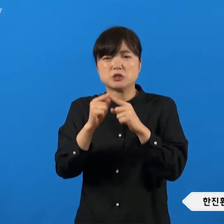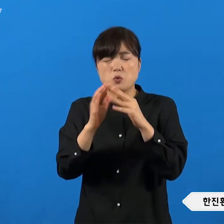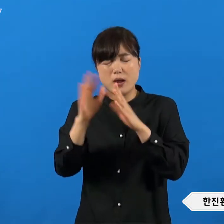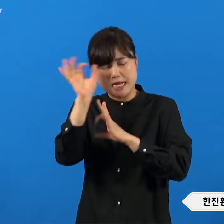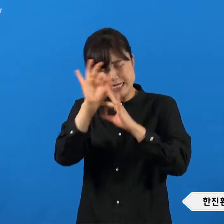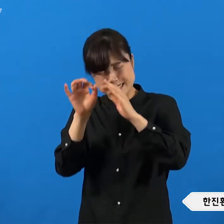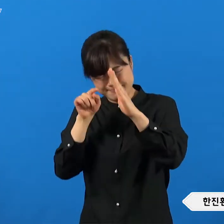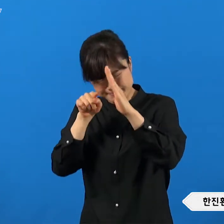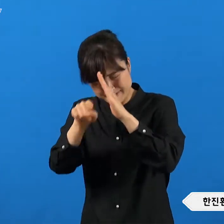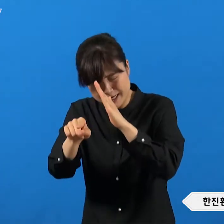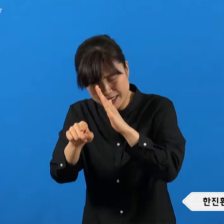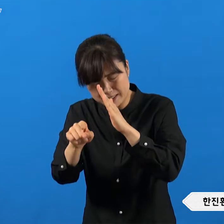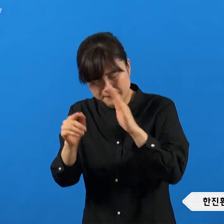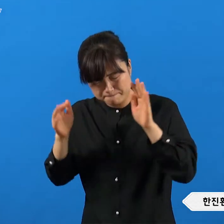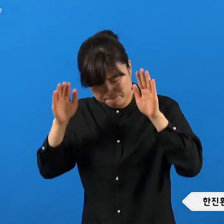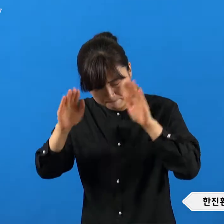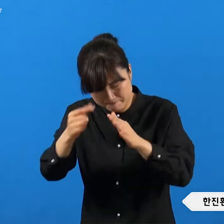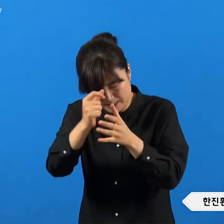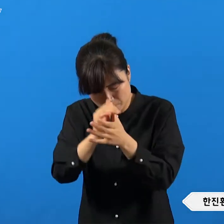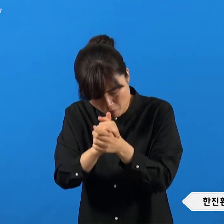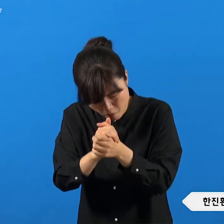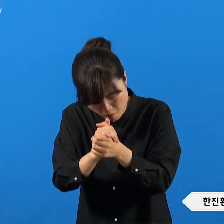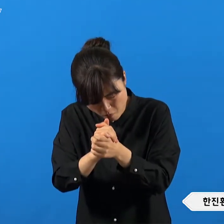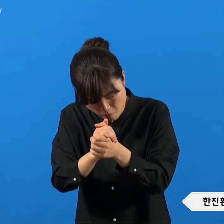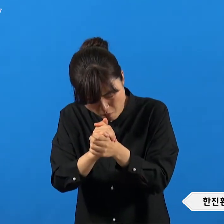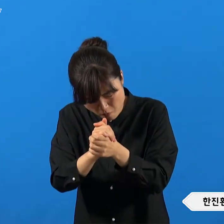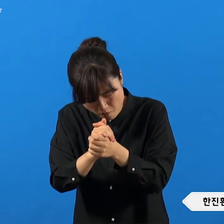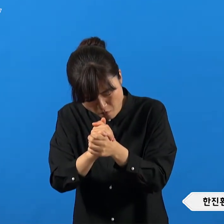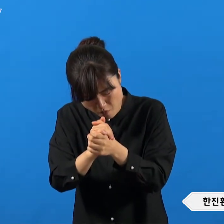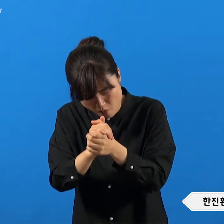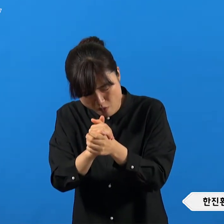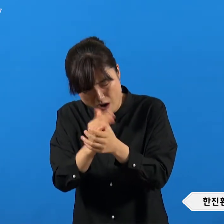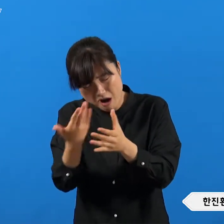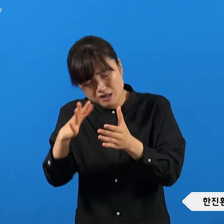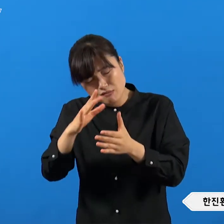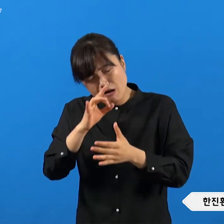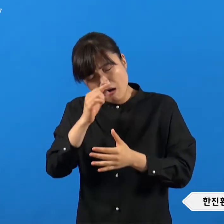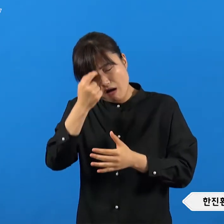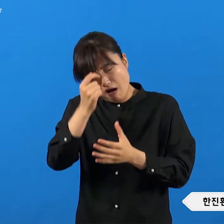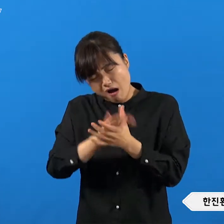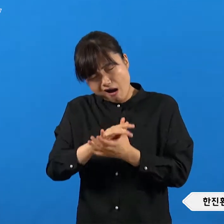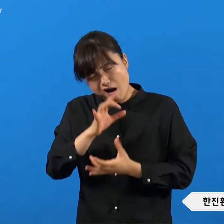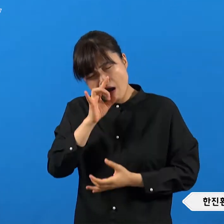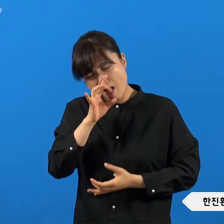예배당을, 교회를 찾아가서 엎드렸습니다. 그런데 기도도 제대로 나오지도 않습니다.